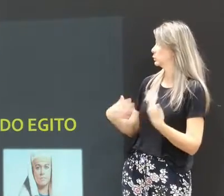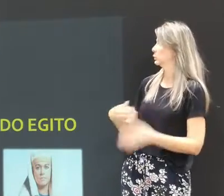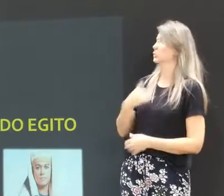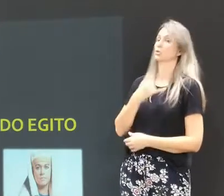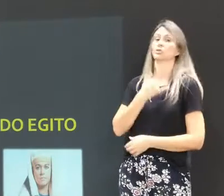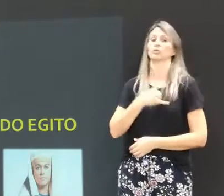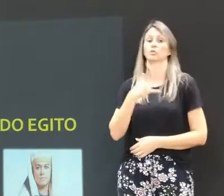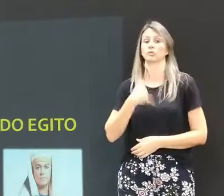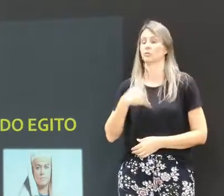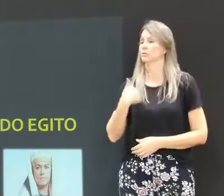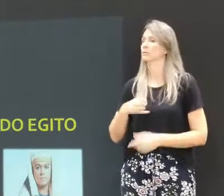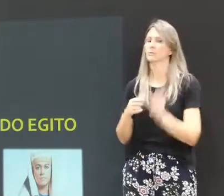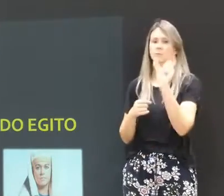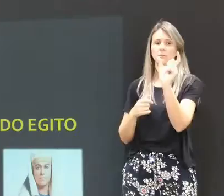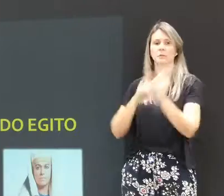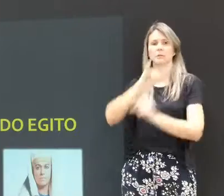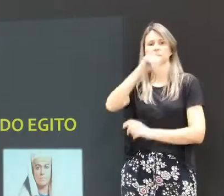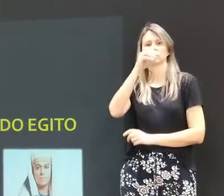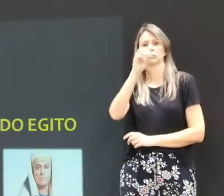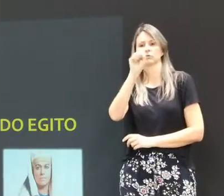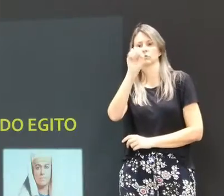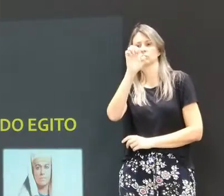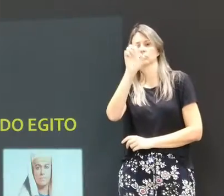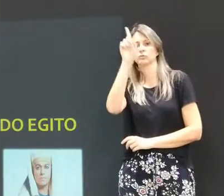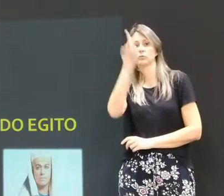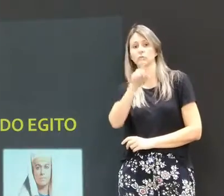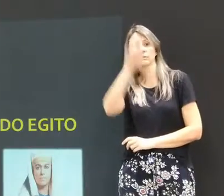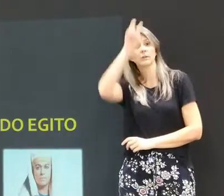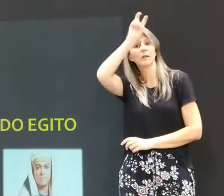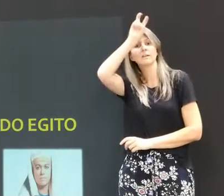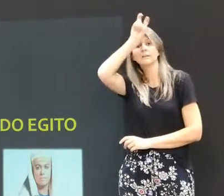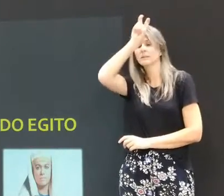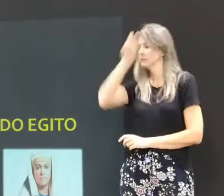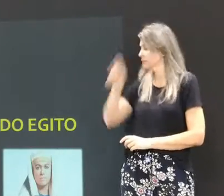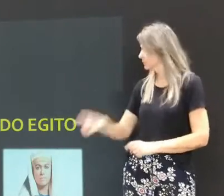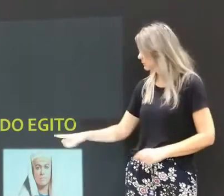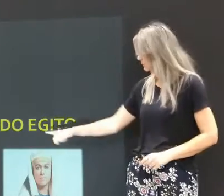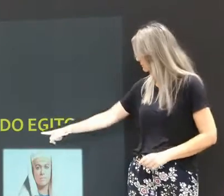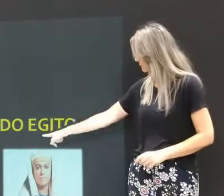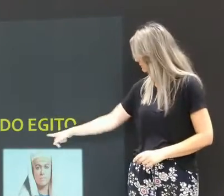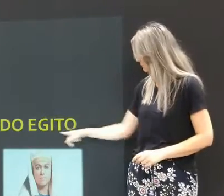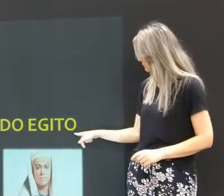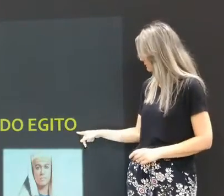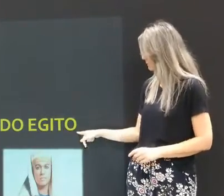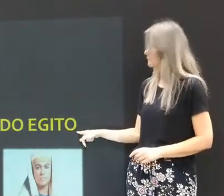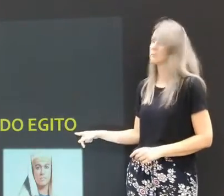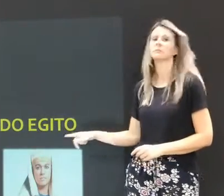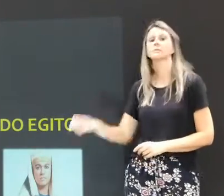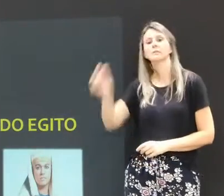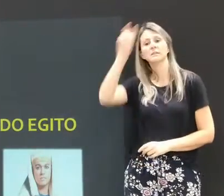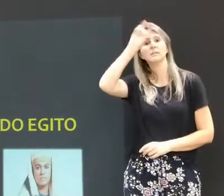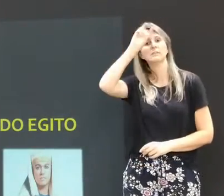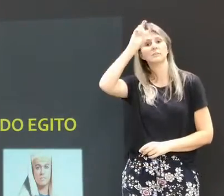Nossa, essa história de José, né, ele tinha muita fé. É o José do Egito, é conhecido como José do Egito.